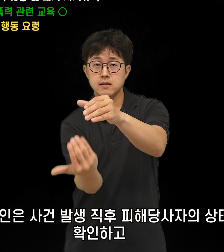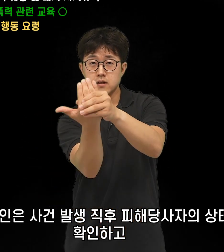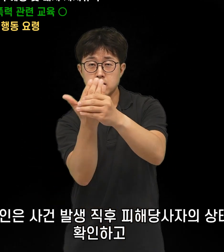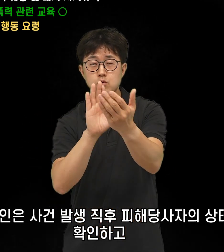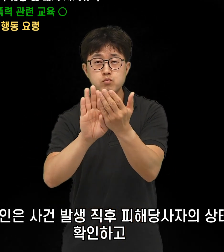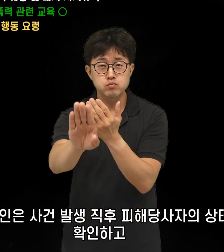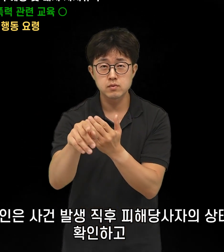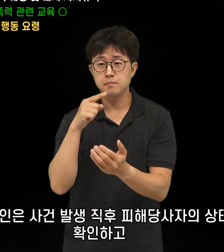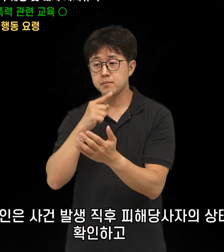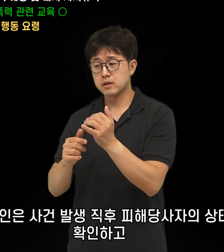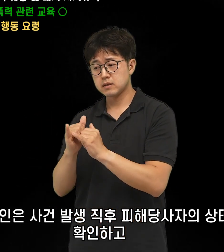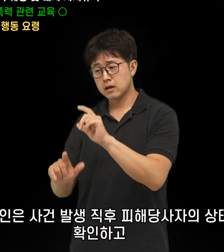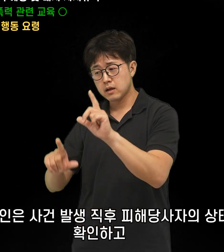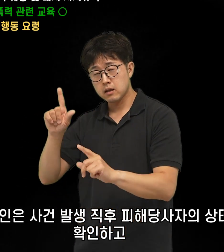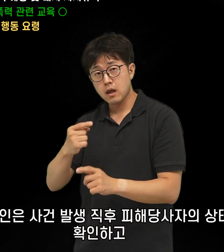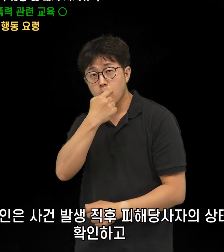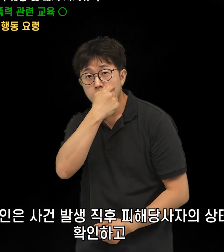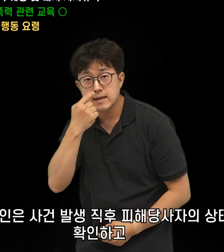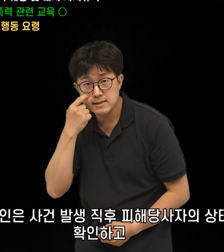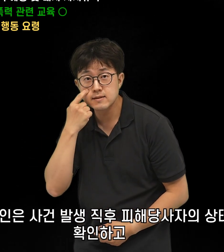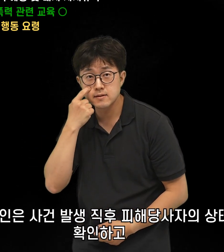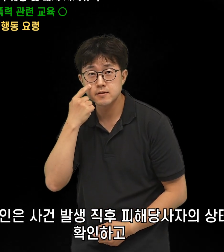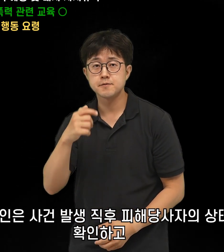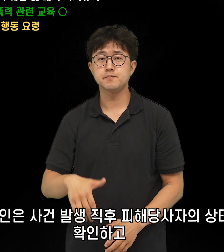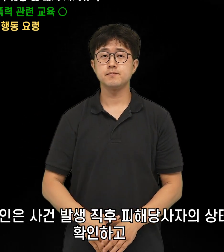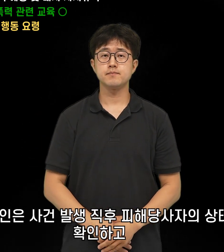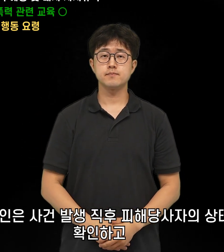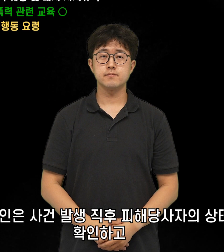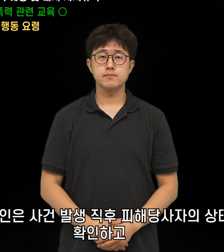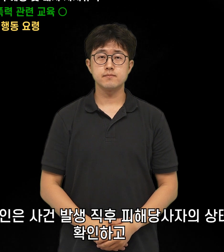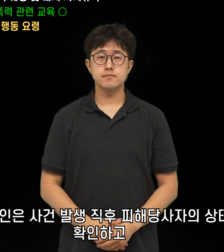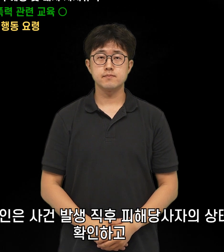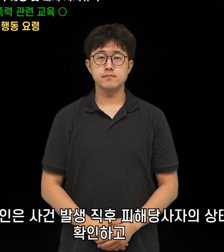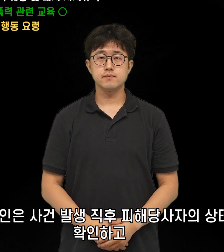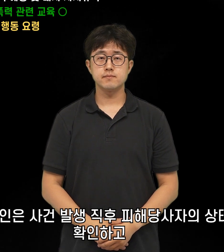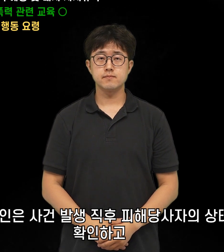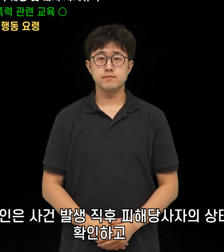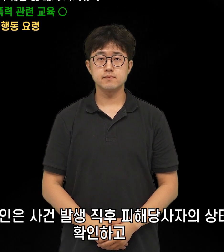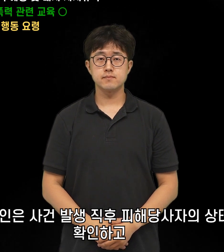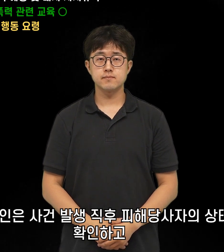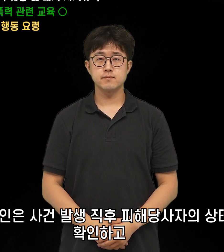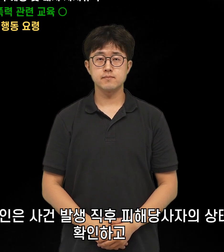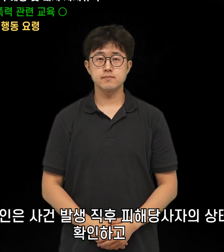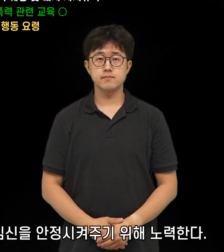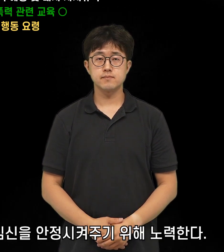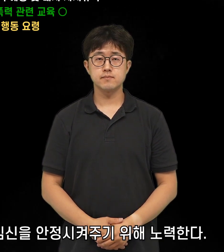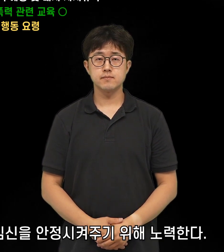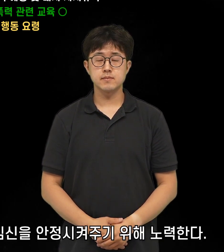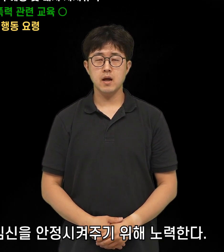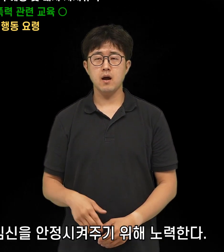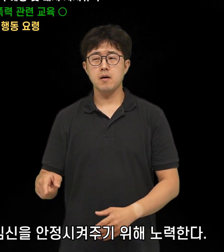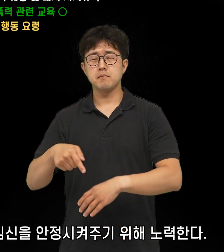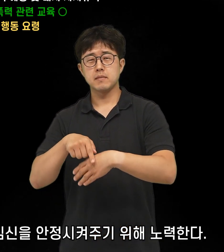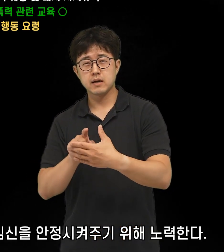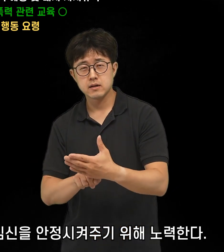주변인은 사건 발생 직후 피해 당사자의 상태를 확인하고 심신을 안정시켜주기